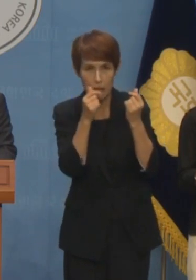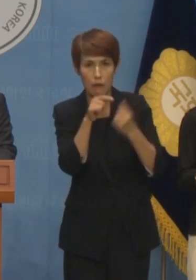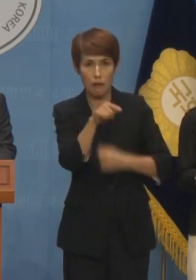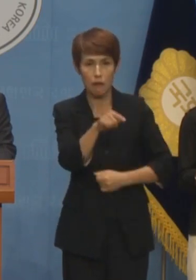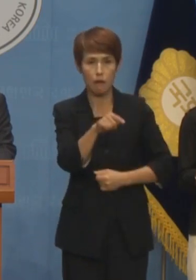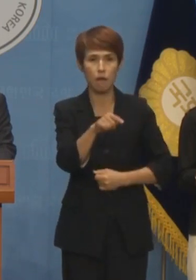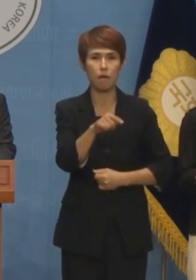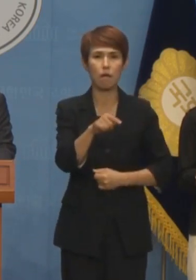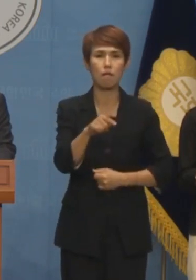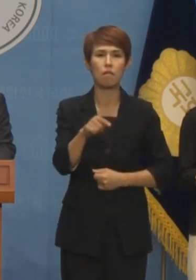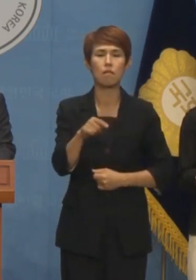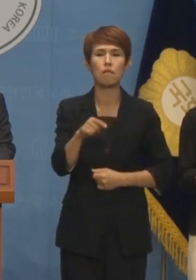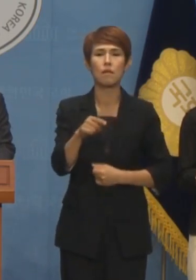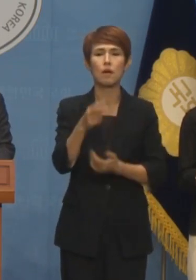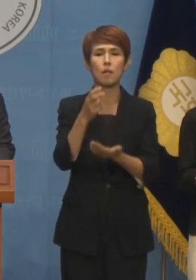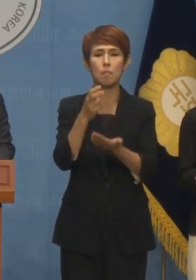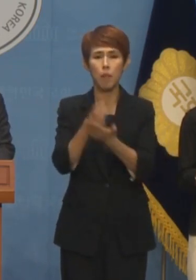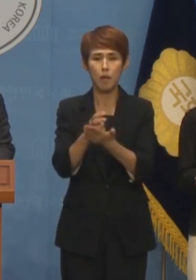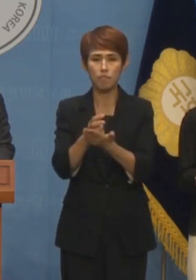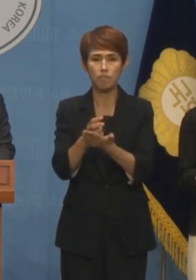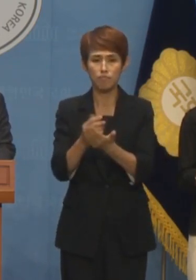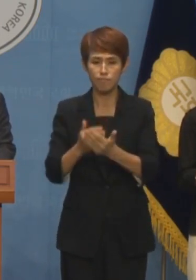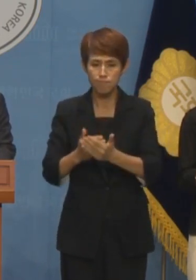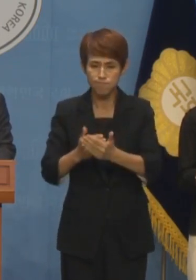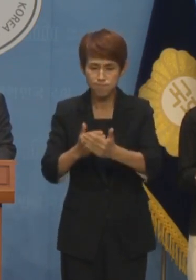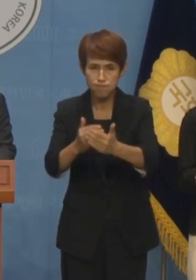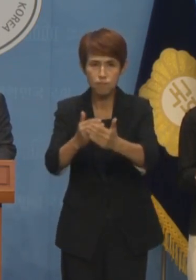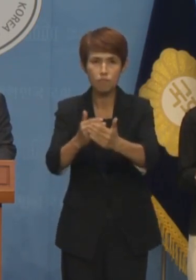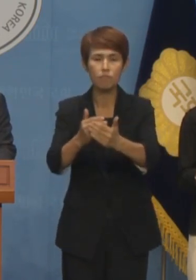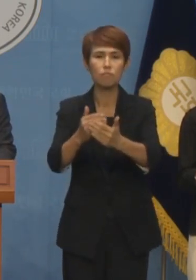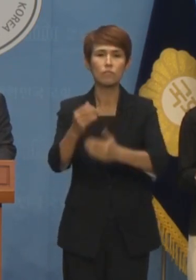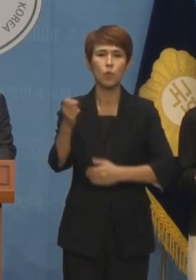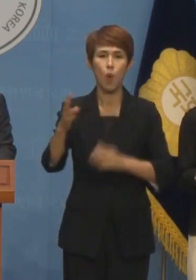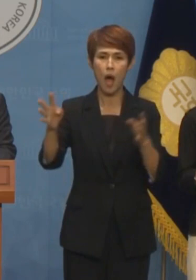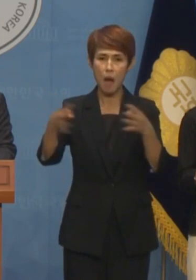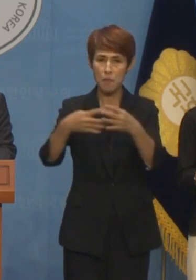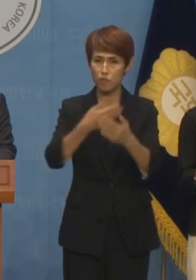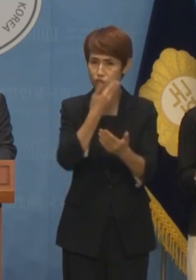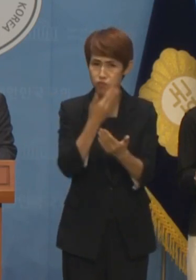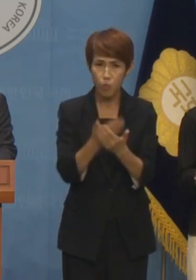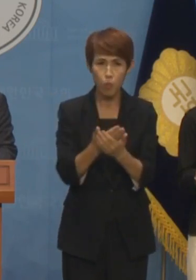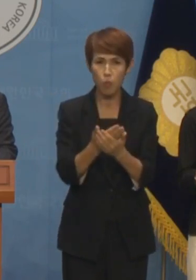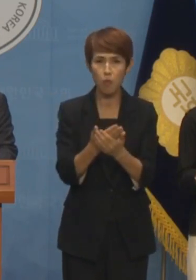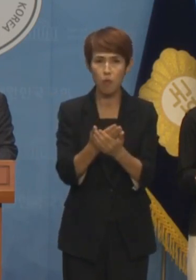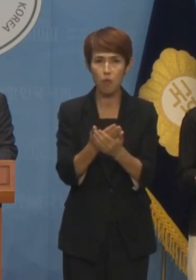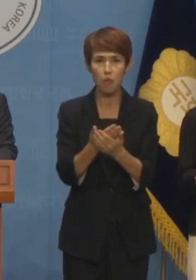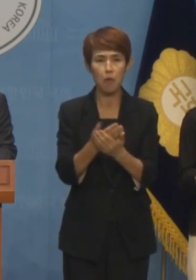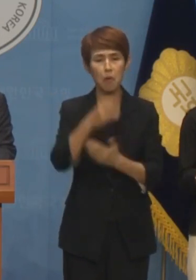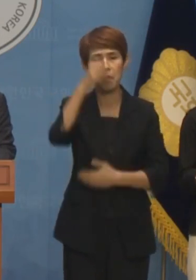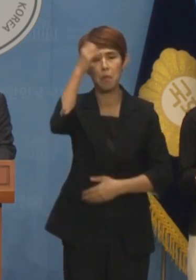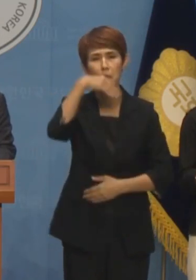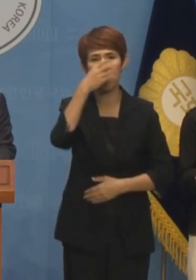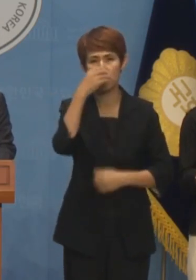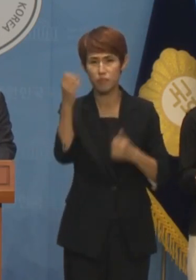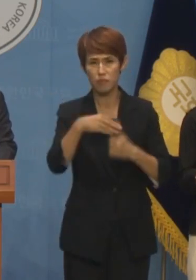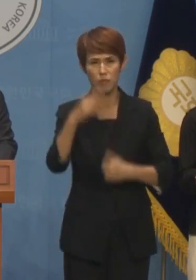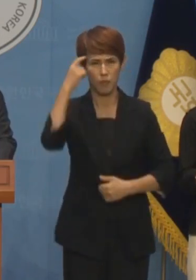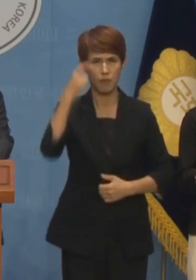할 상임위의 법률안 처리 숙려기간과 합의 정신의 엄중함을 일부러 못 본 채 하는 것은